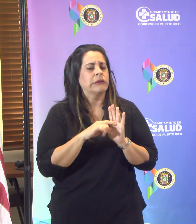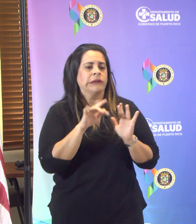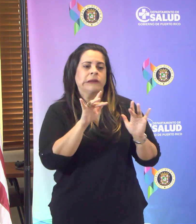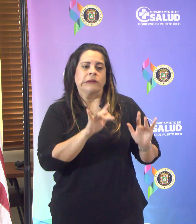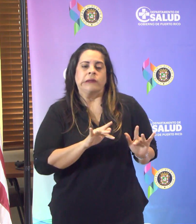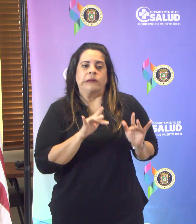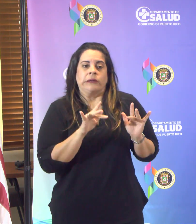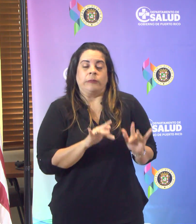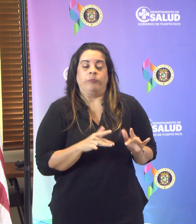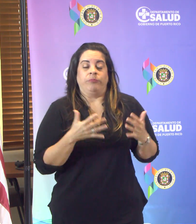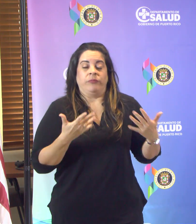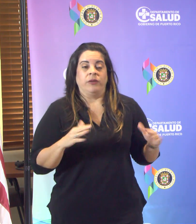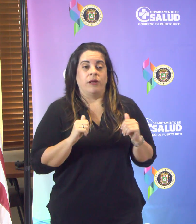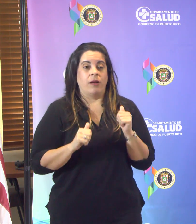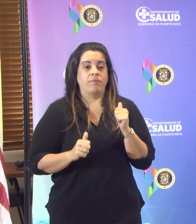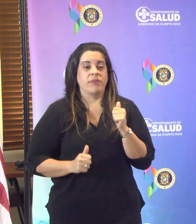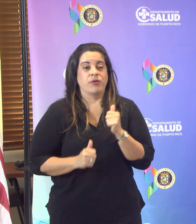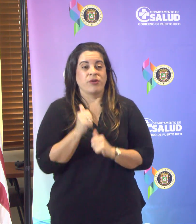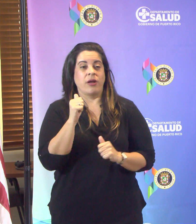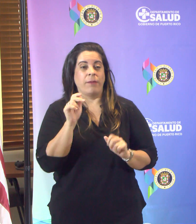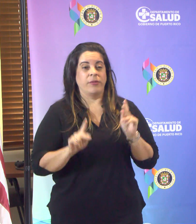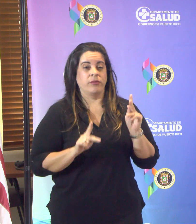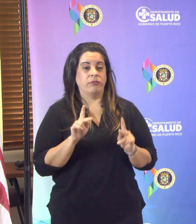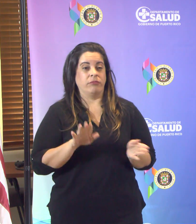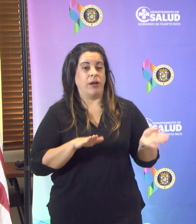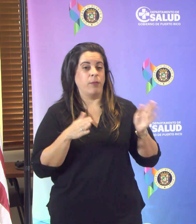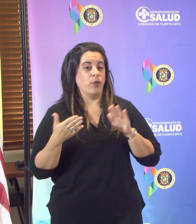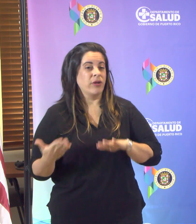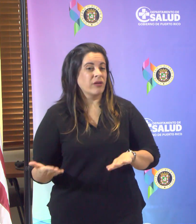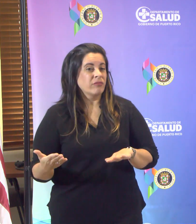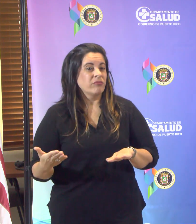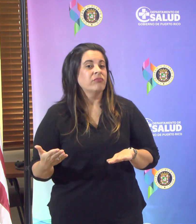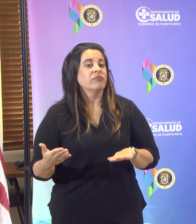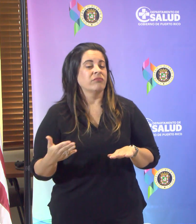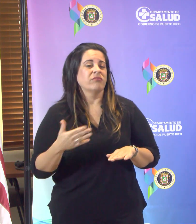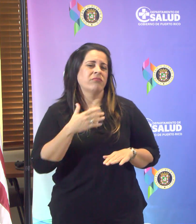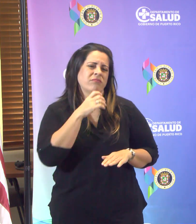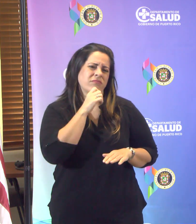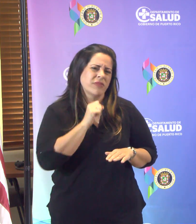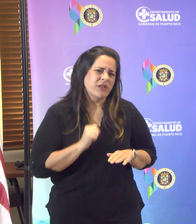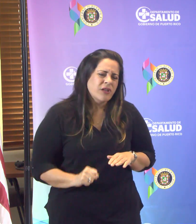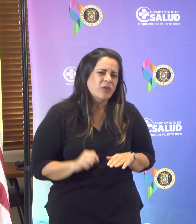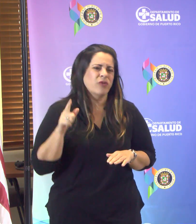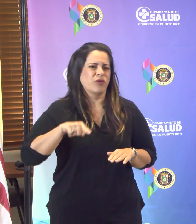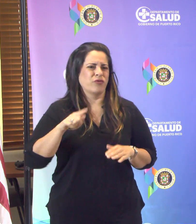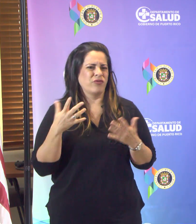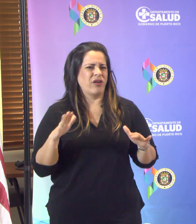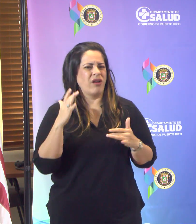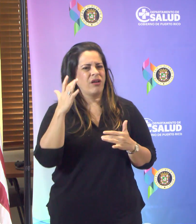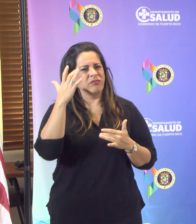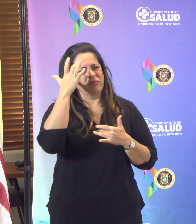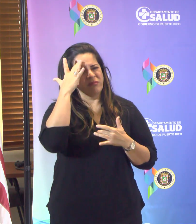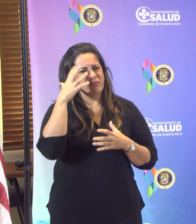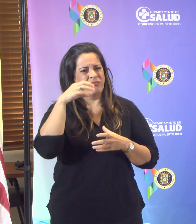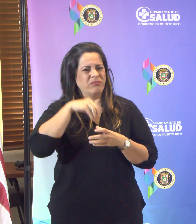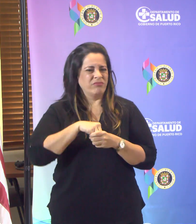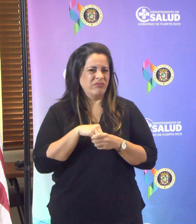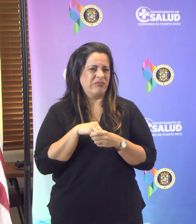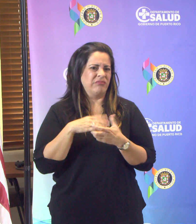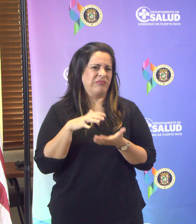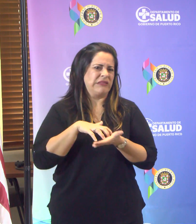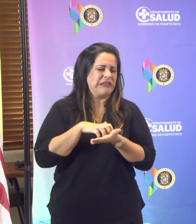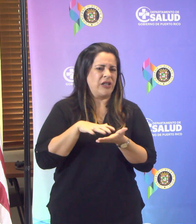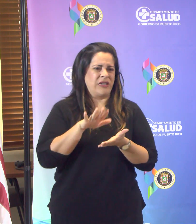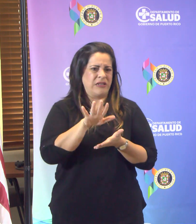la inmensa mayoría de fatalidades son pacientes mayores de edad que tienen enfermedades comórbidas, que su